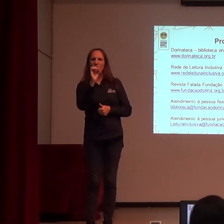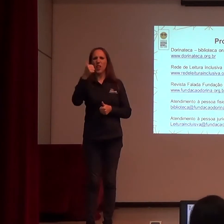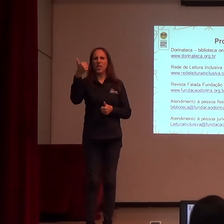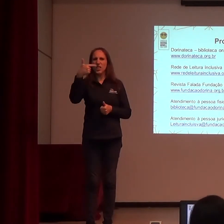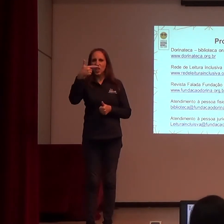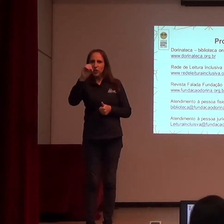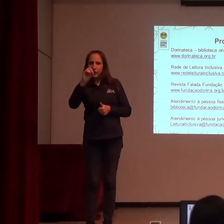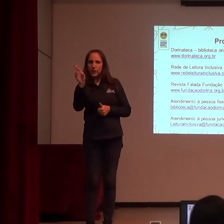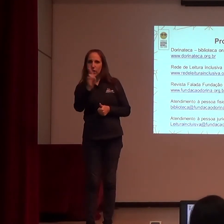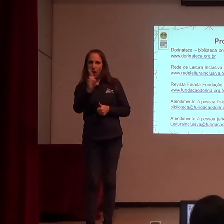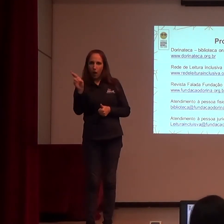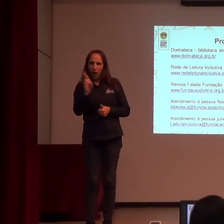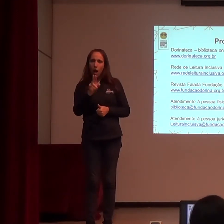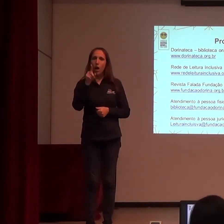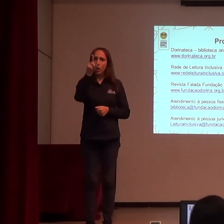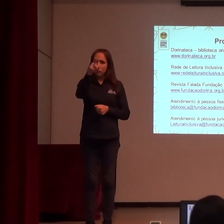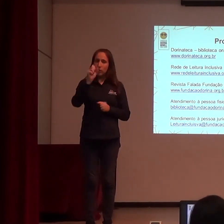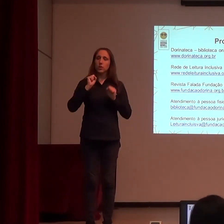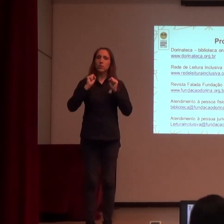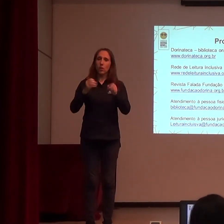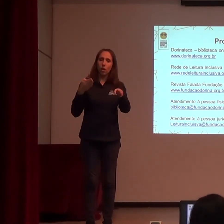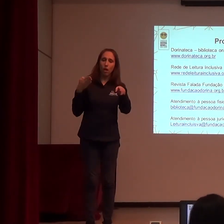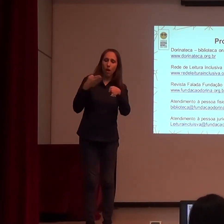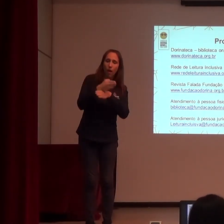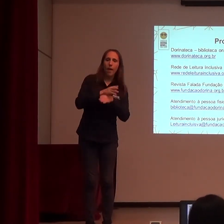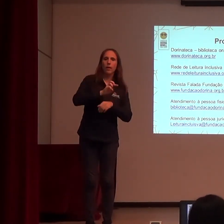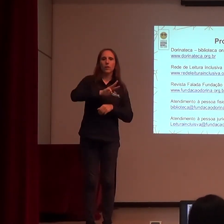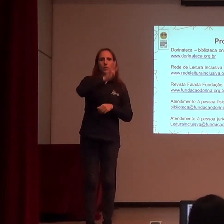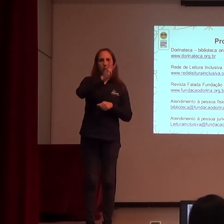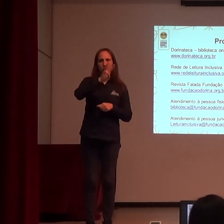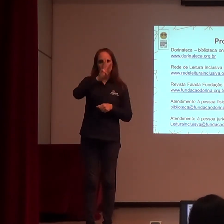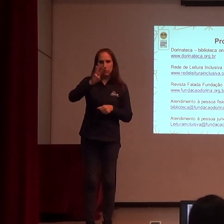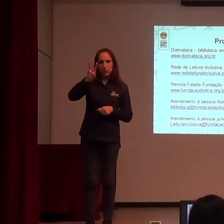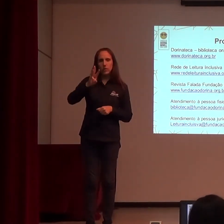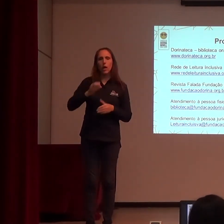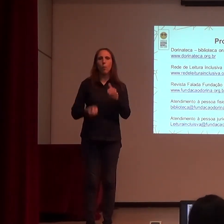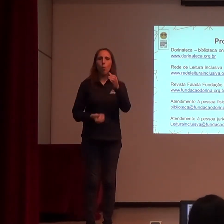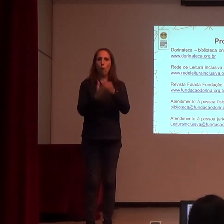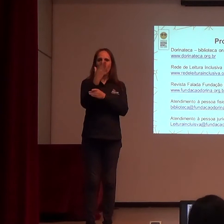R$ 120 reais, e aí vocês acessando o site da Fundação Dorina,